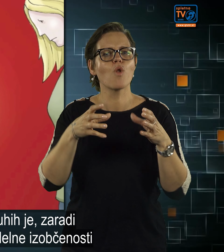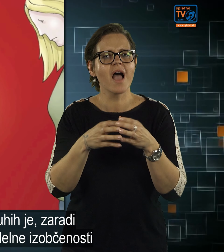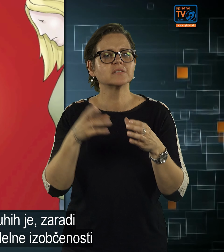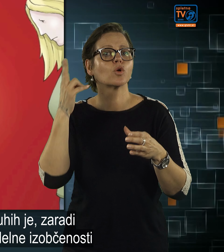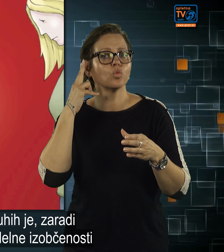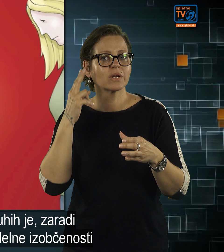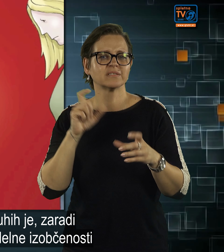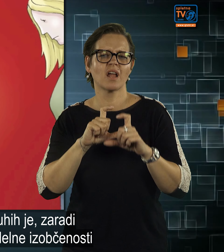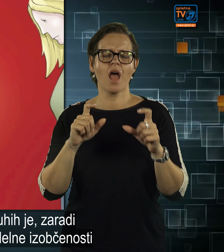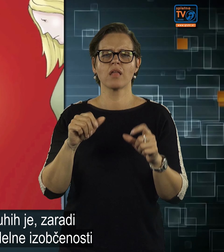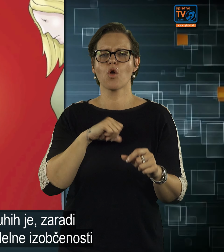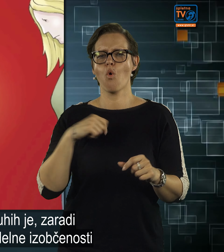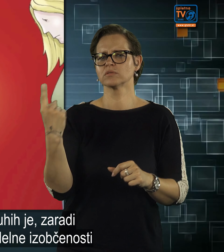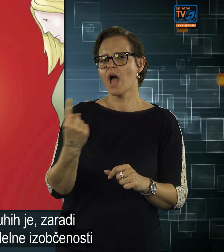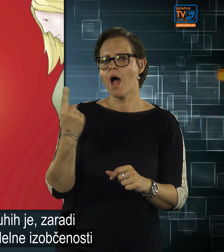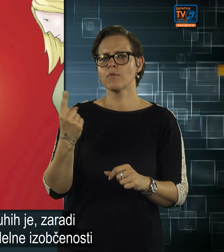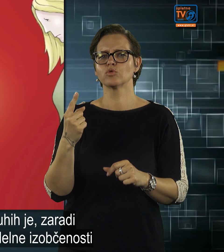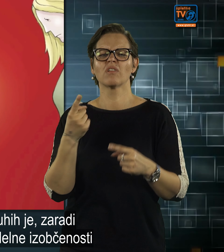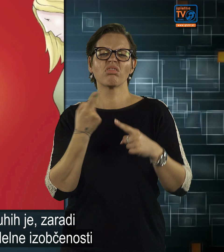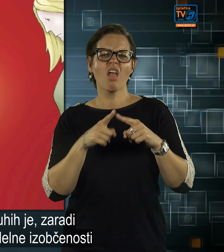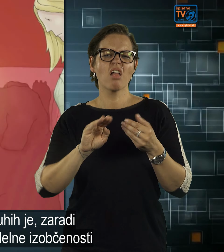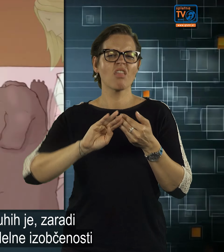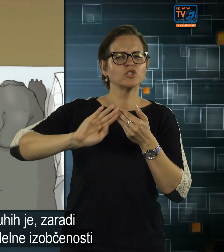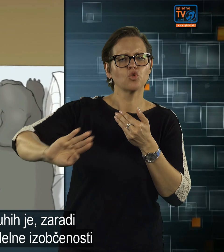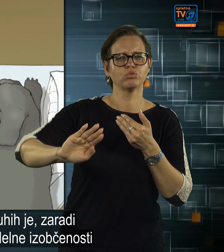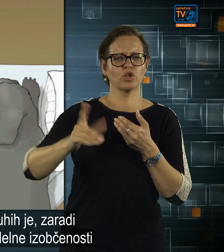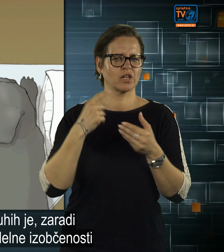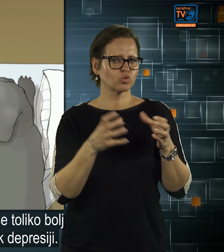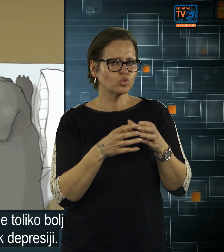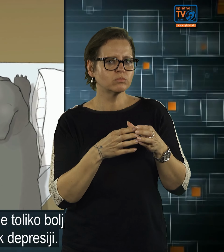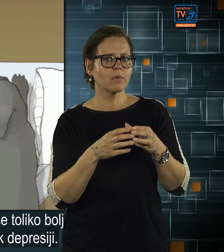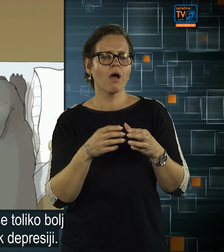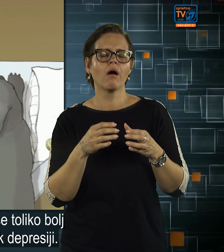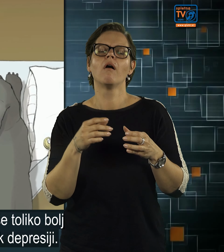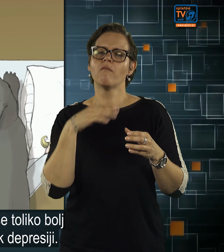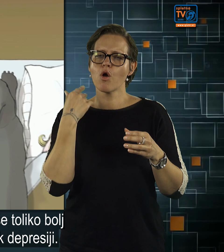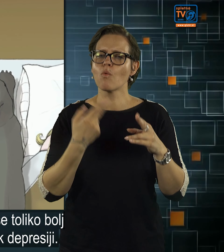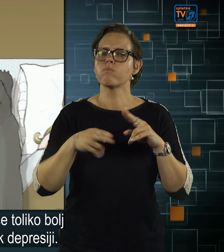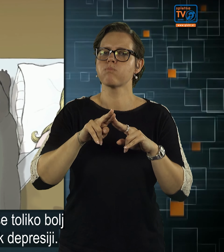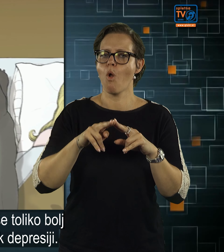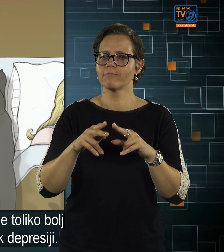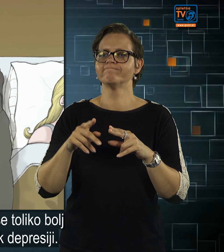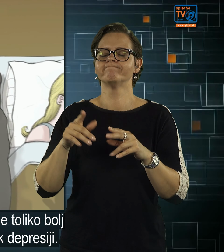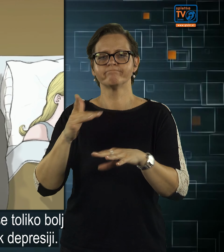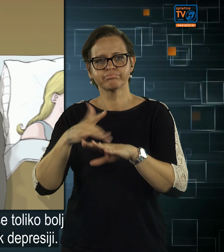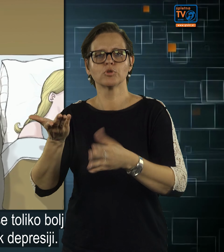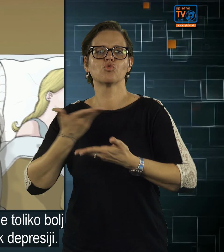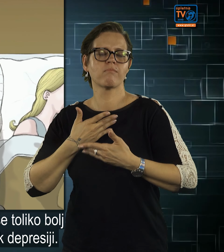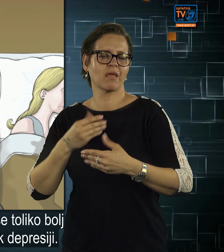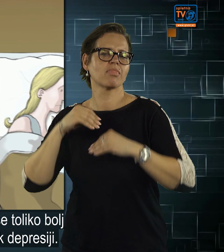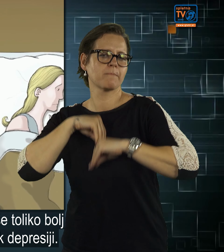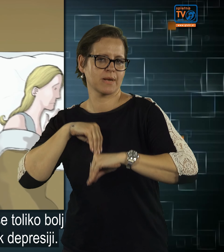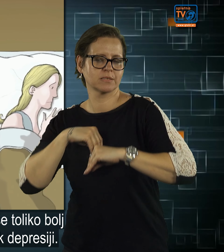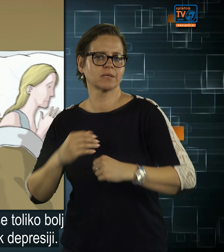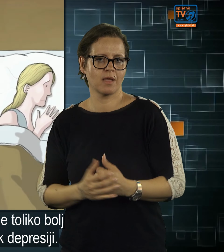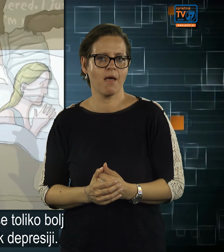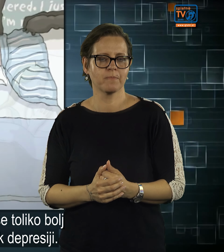Populacija gluhih je zaradi osamljenosti in delne izobčenosti iz družbe še toliko bolj nagnjena k depresiji.